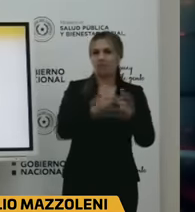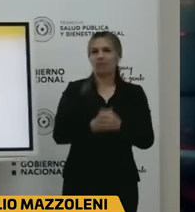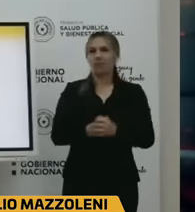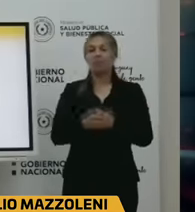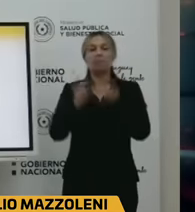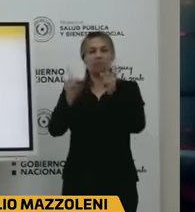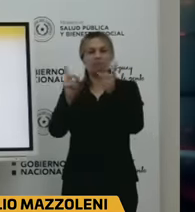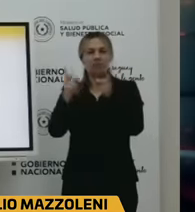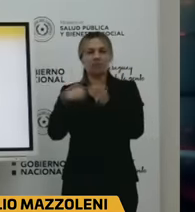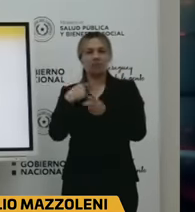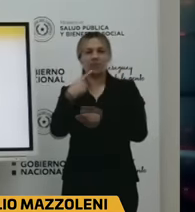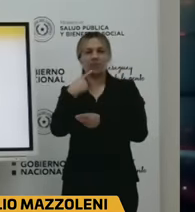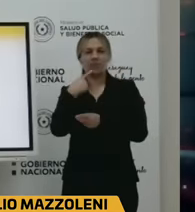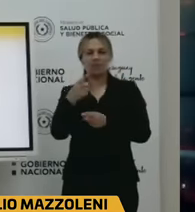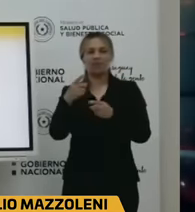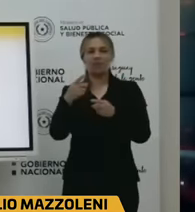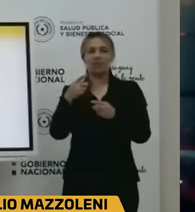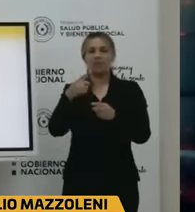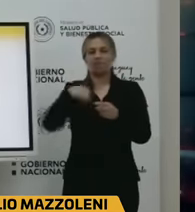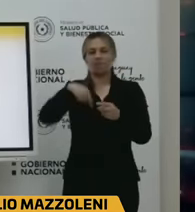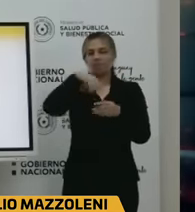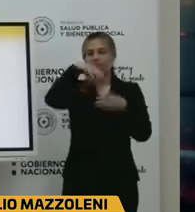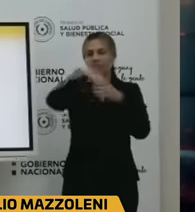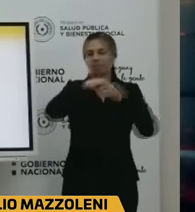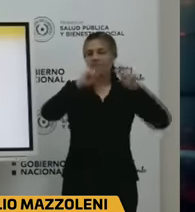yo hacía alusión. Estamos estudiando eso